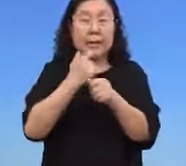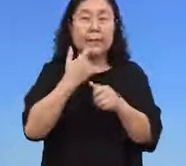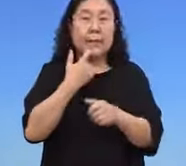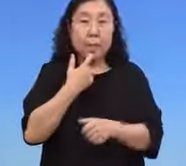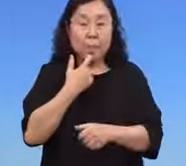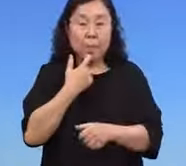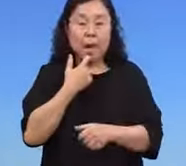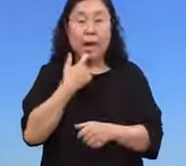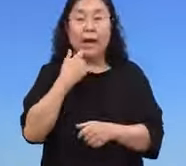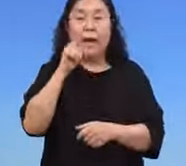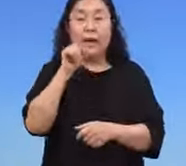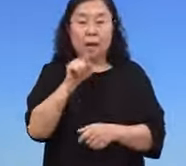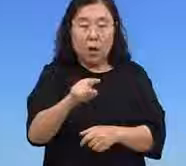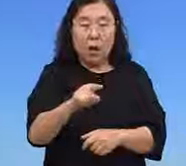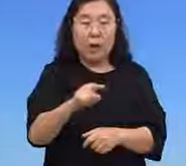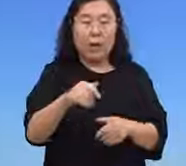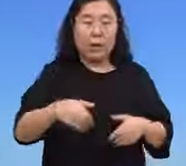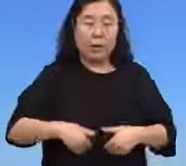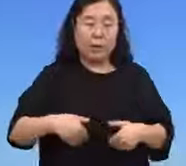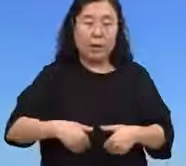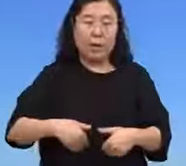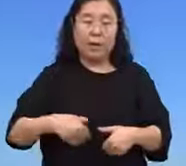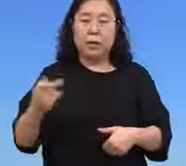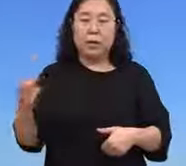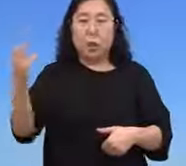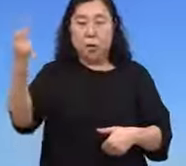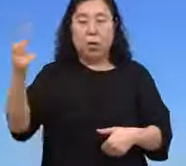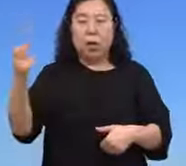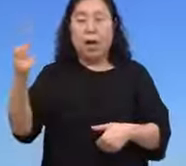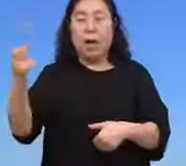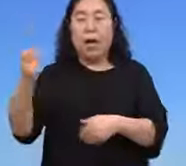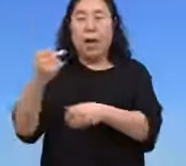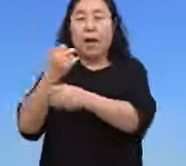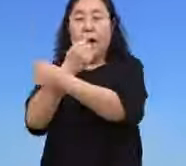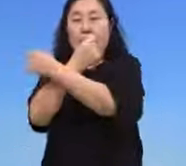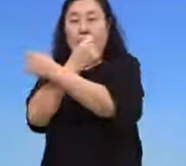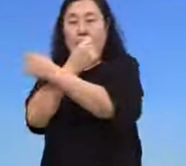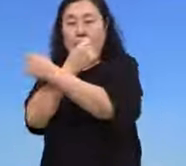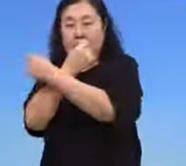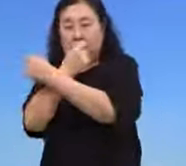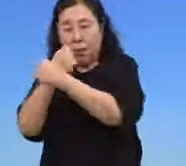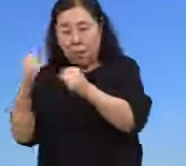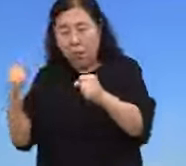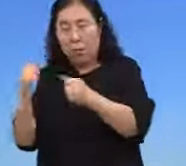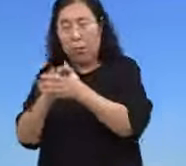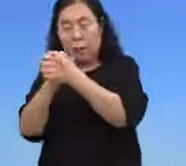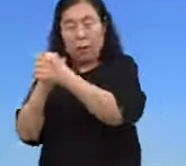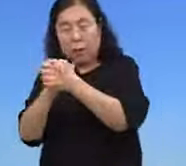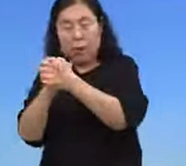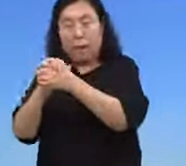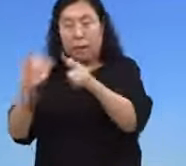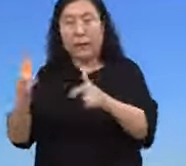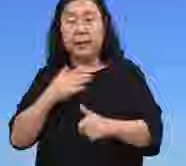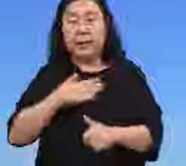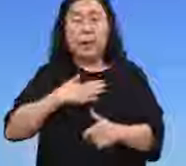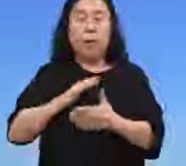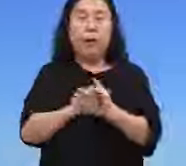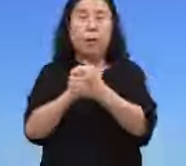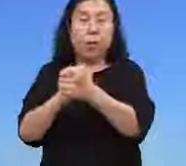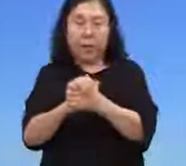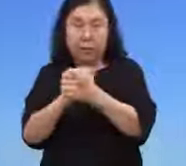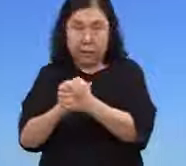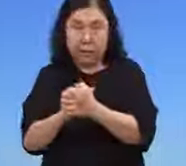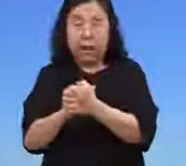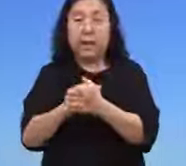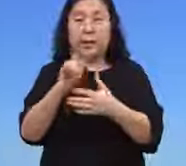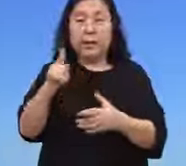야곱아, 너에게 필요한 건 에서와 화해하는 것이 아니라 나와 화해하는 것이다. 야곱아, 너는 가장 큰 위험이 무엇인지 모르고